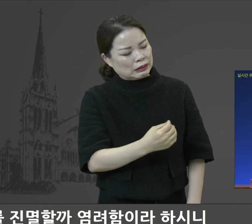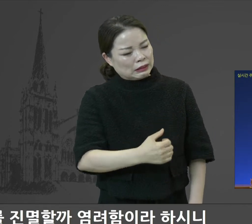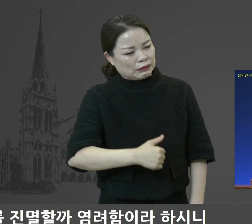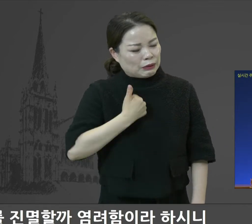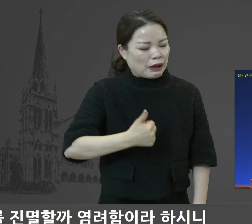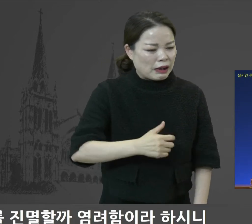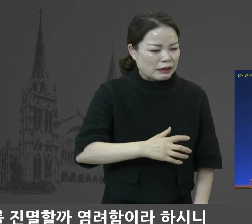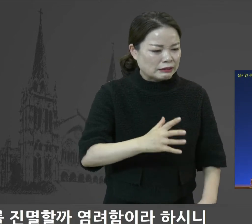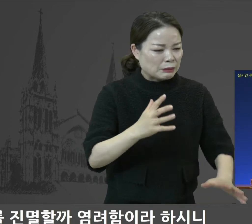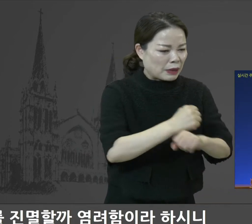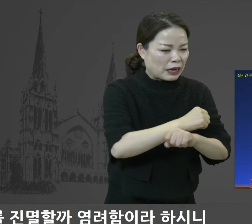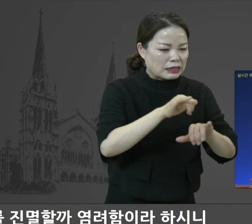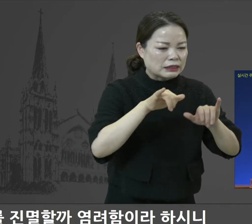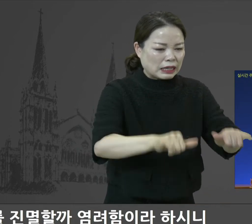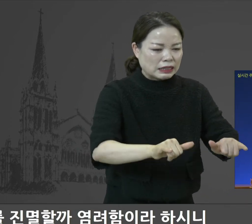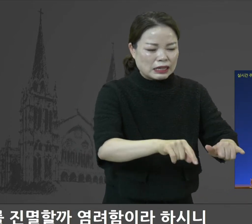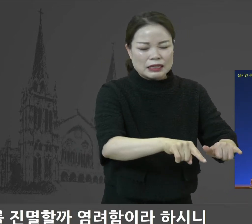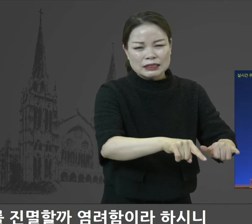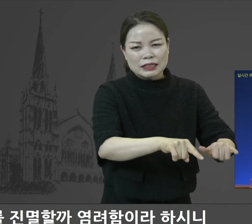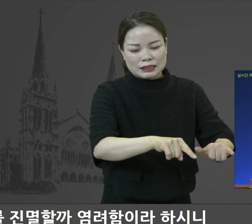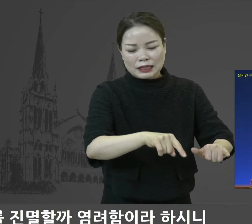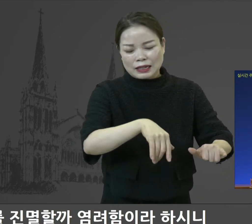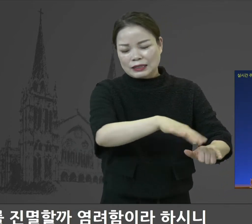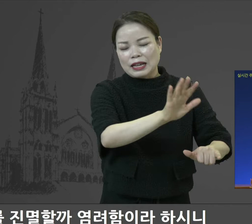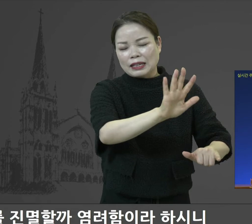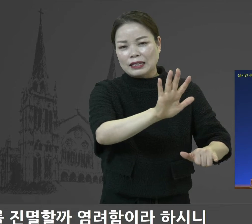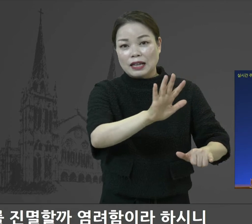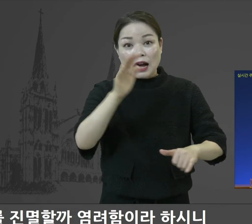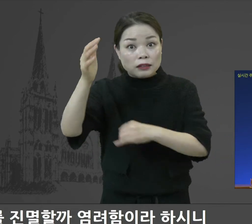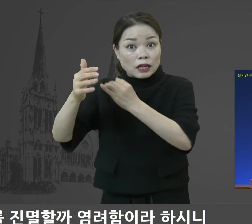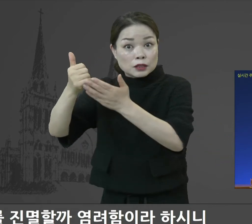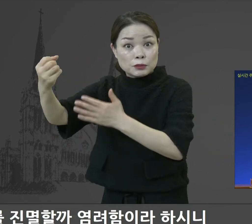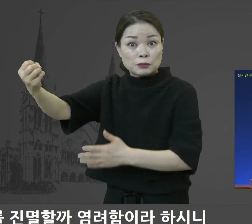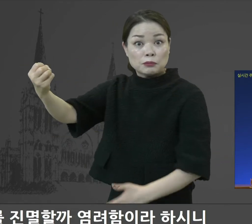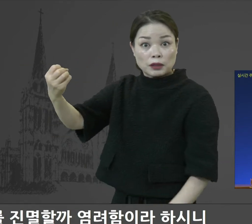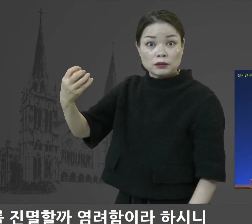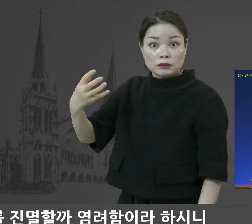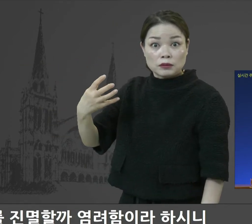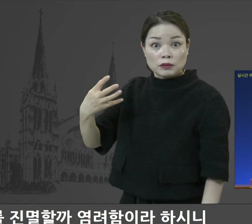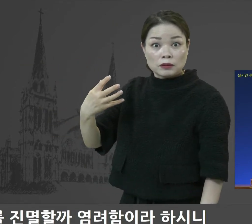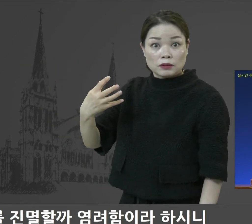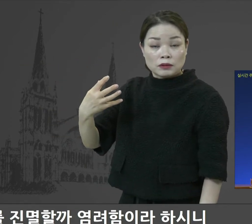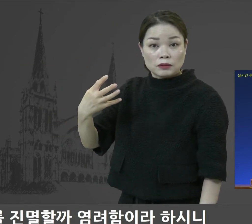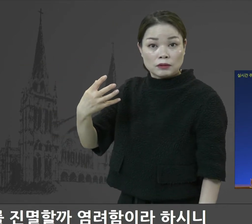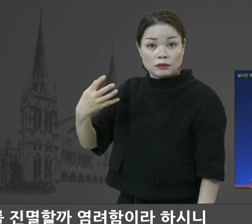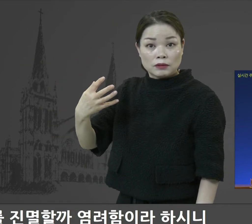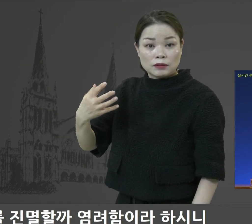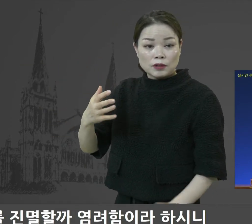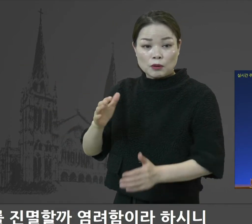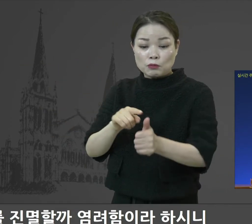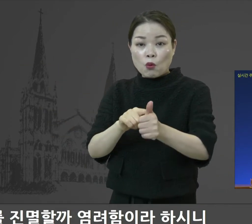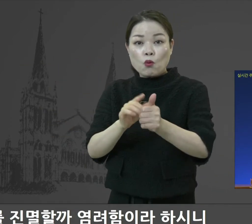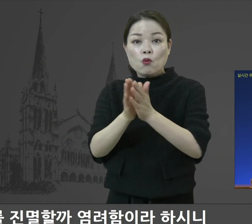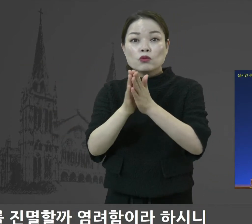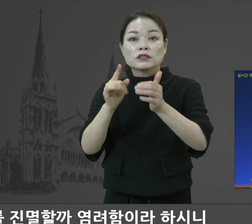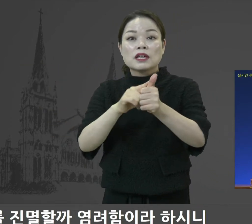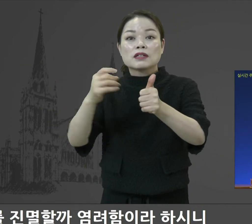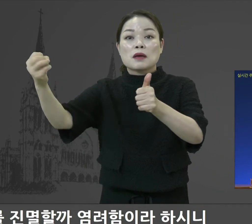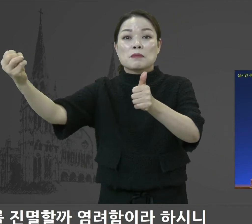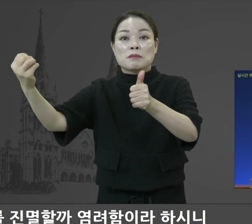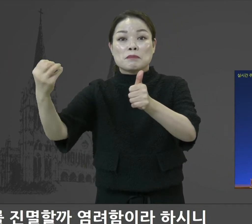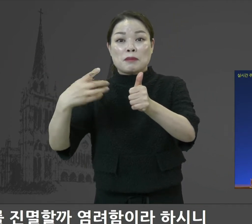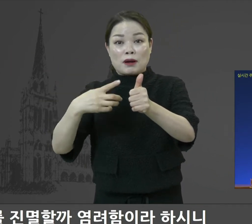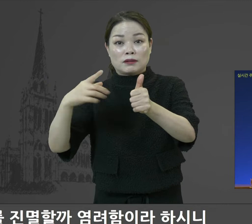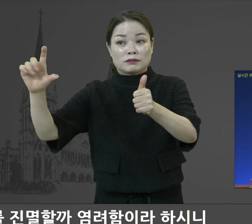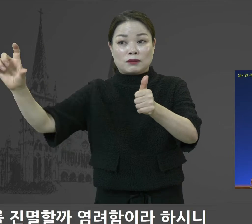같으니까 차라리 안 가는 게 좋겠다. 이렇게 하나님의 결정사항을 모세에게 통고하는